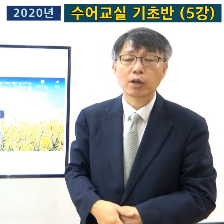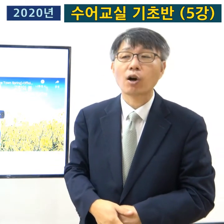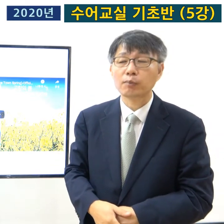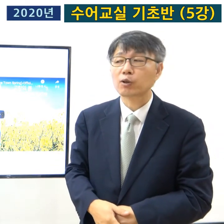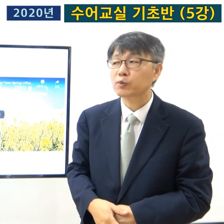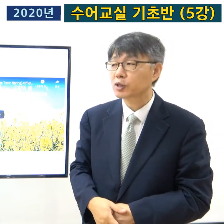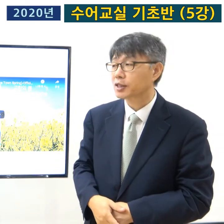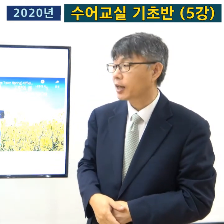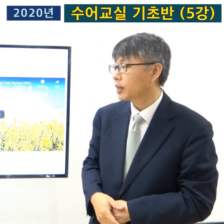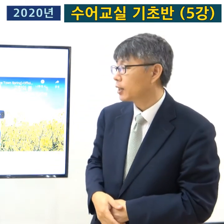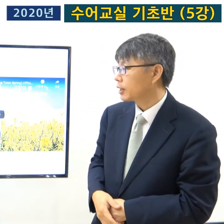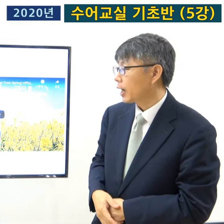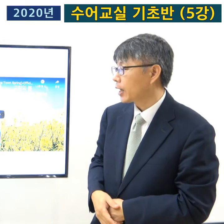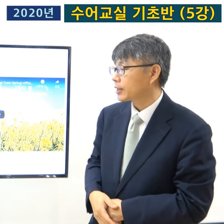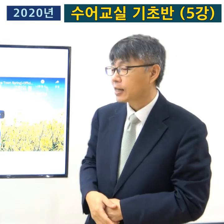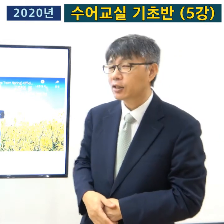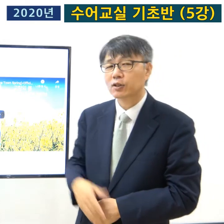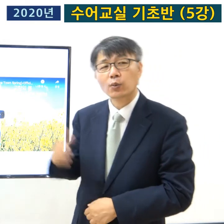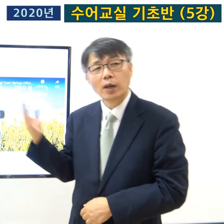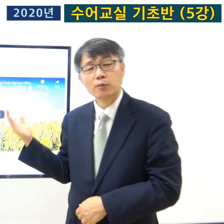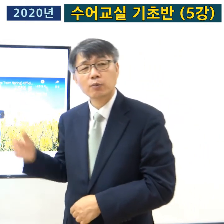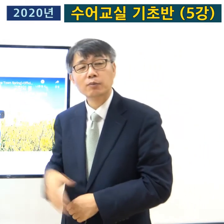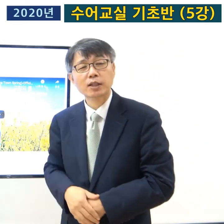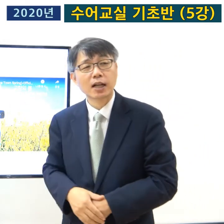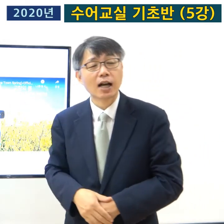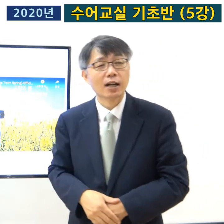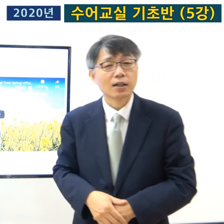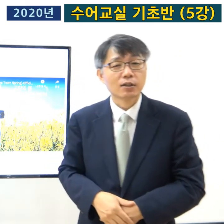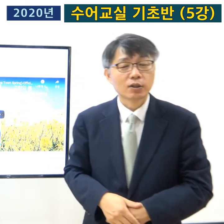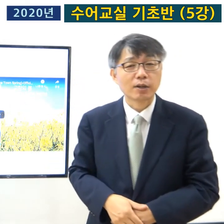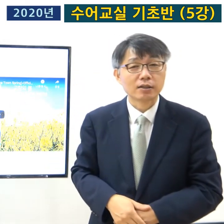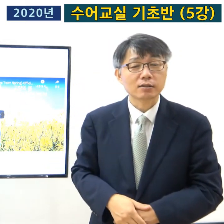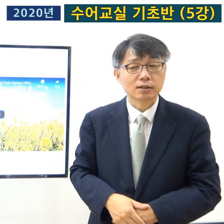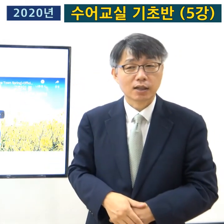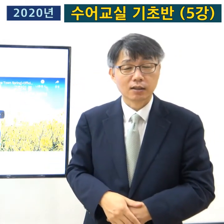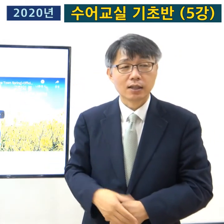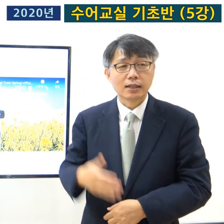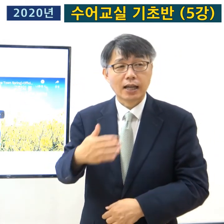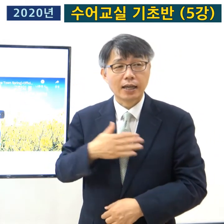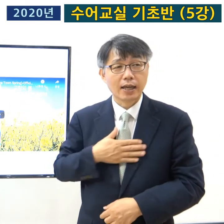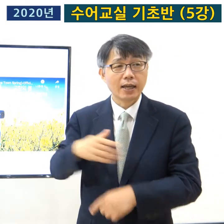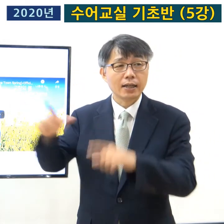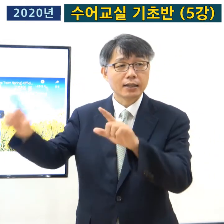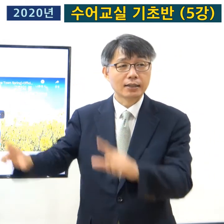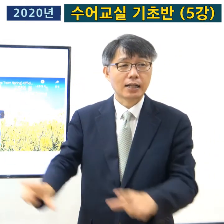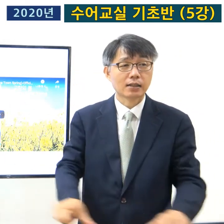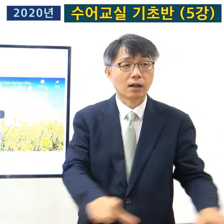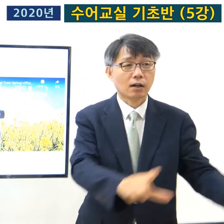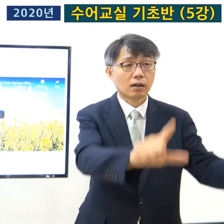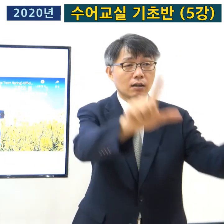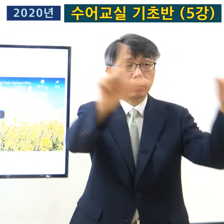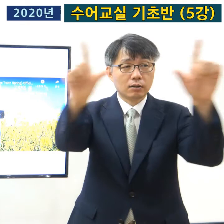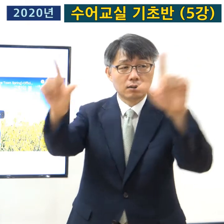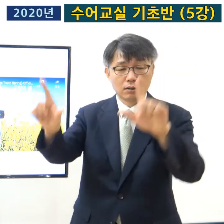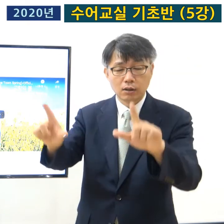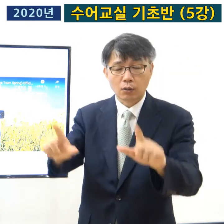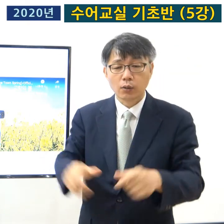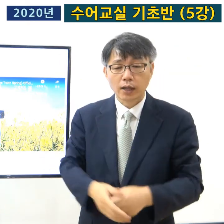경험 이런 뜻인데 나의 살던 이렇게 하면 좀 힘드니까 처음에는 그냥 나의 살던